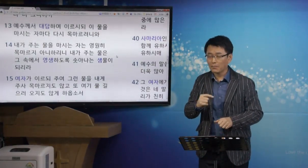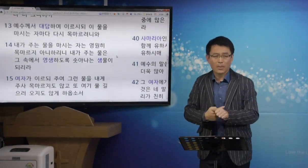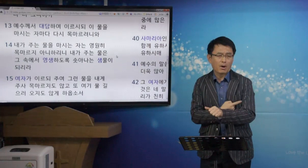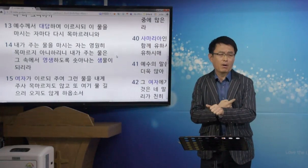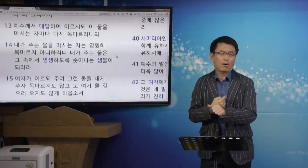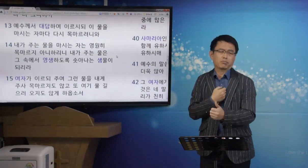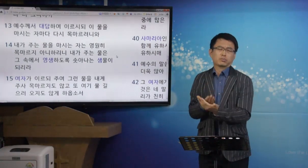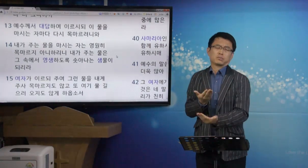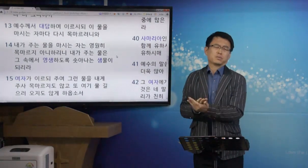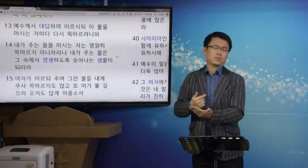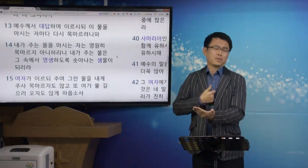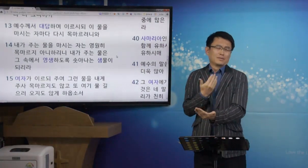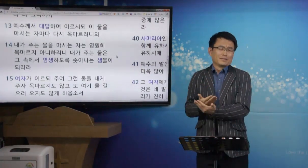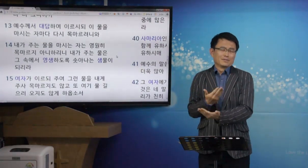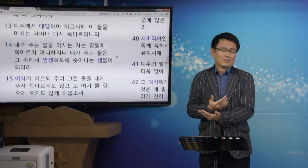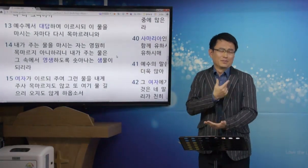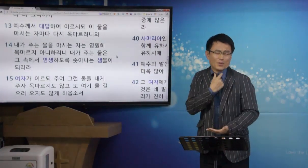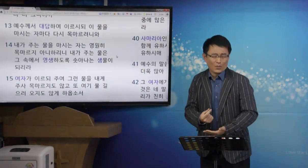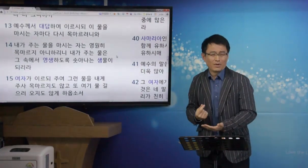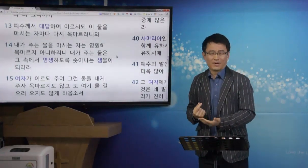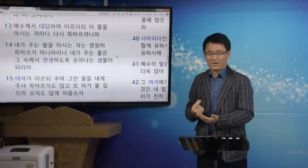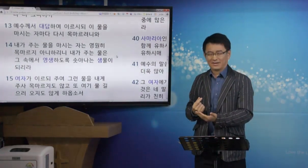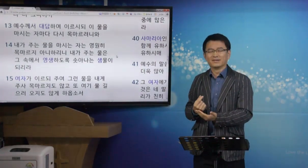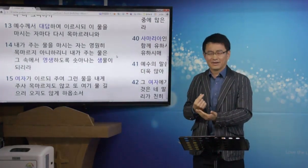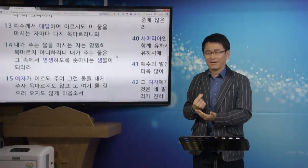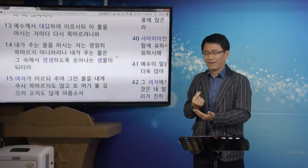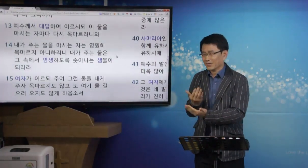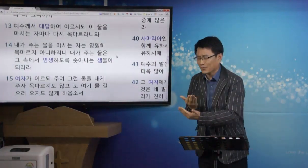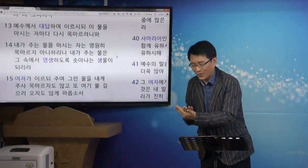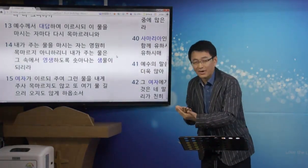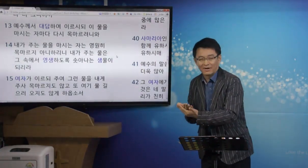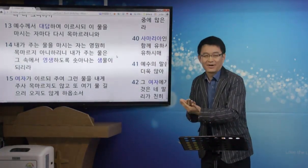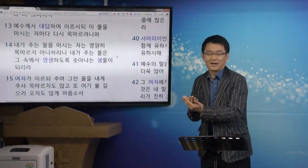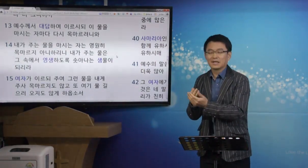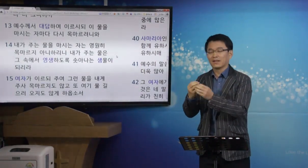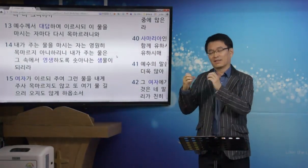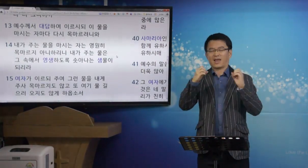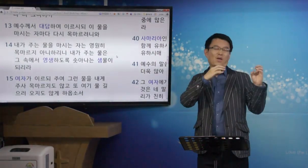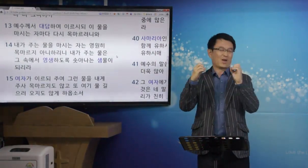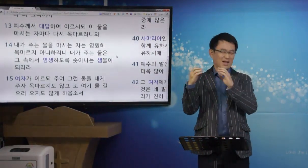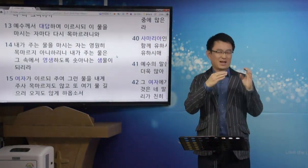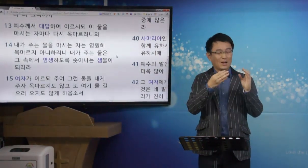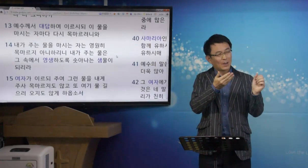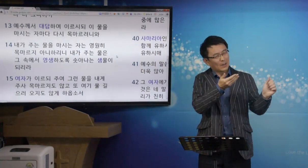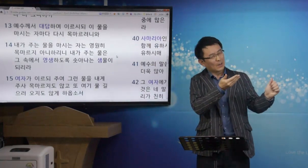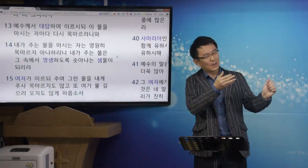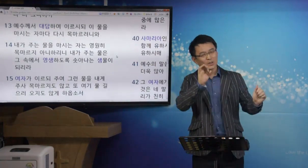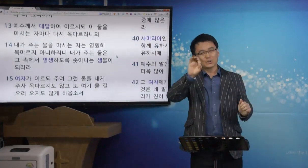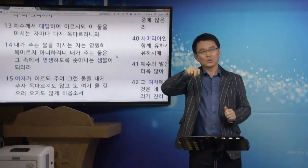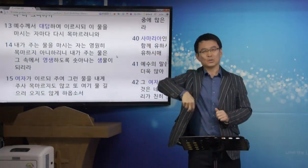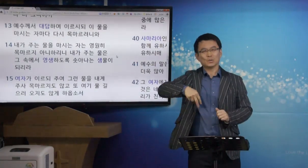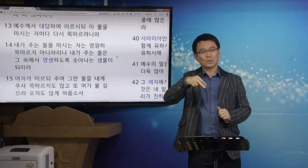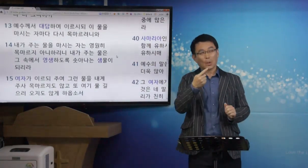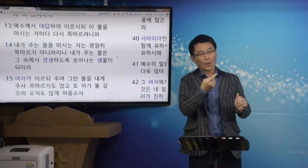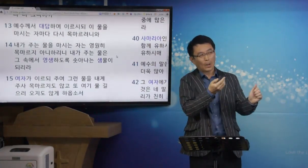것은 희소식이죠. 그래서 그 물 좀 주십시오. 내가 그 물을 얻기를 원합니다. 라고 하면서